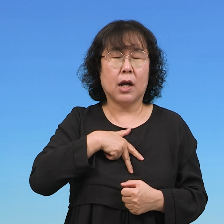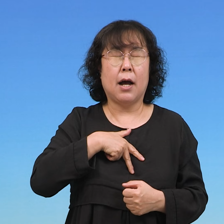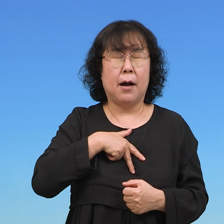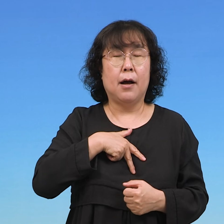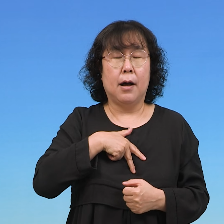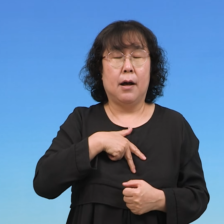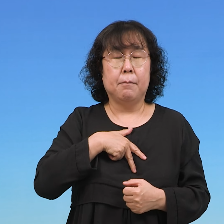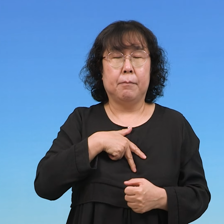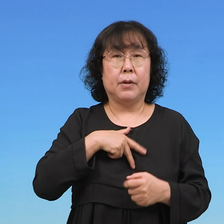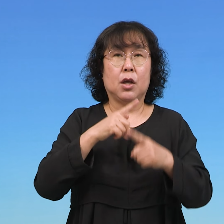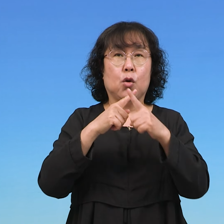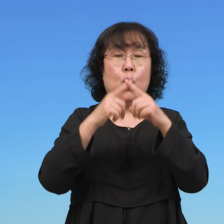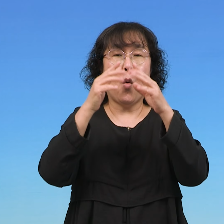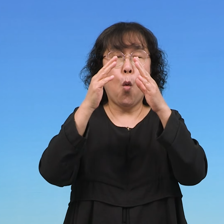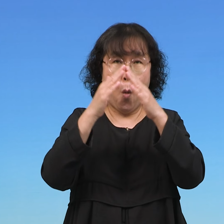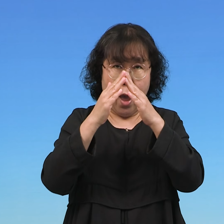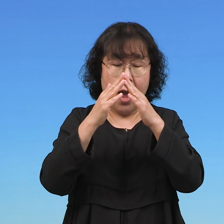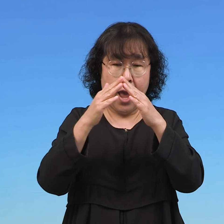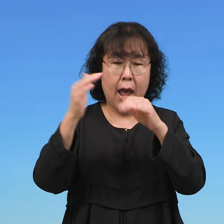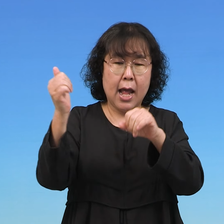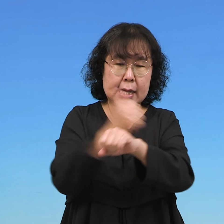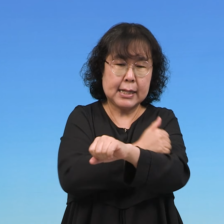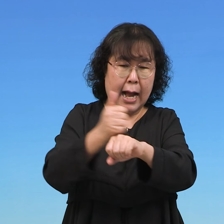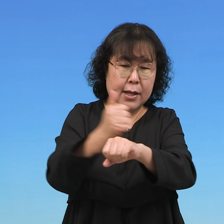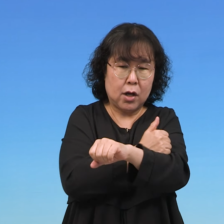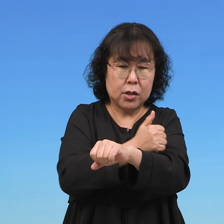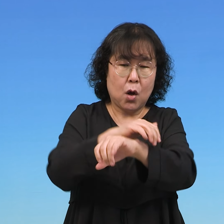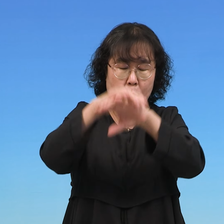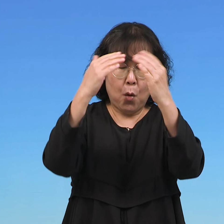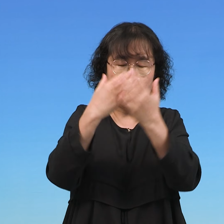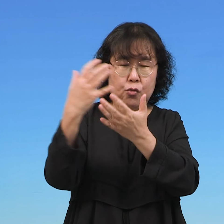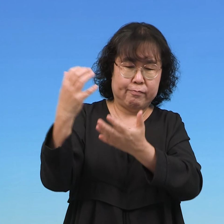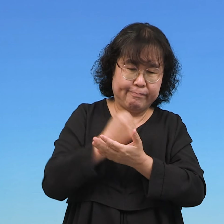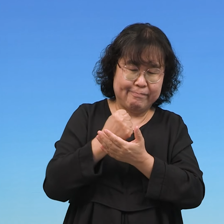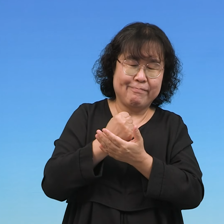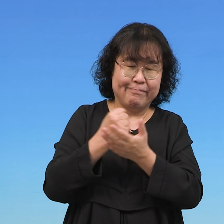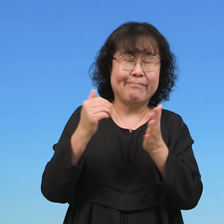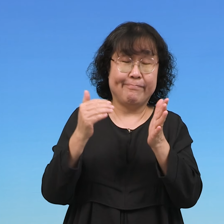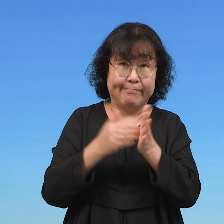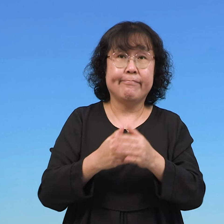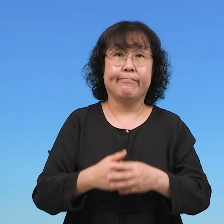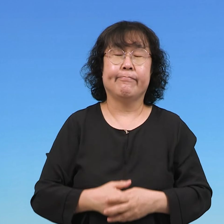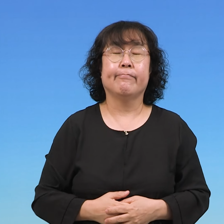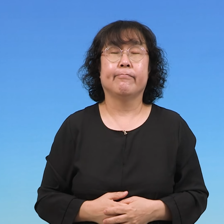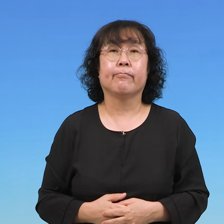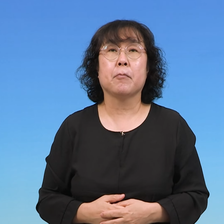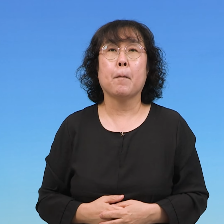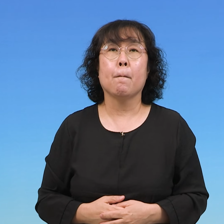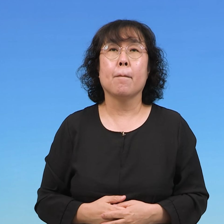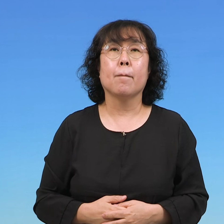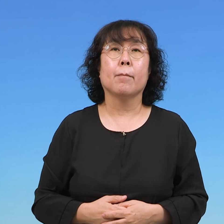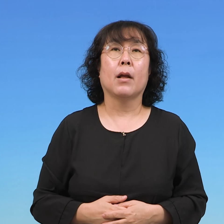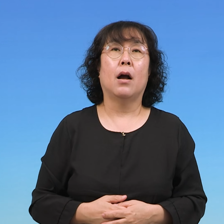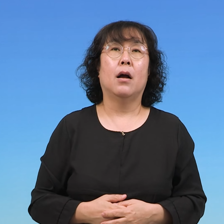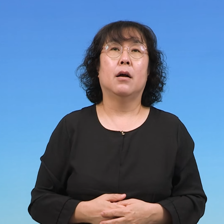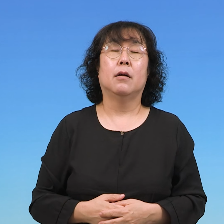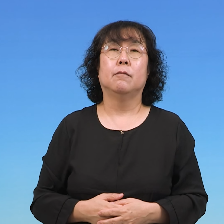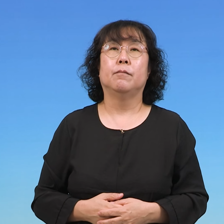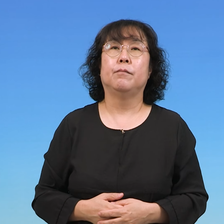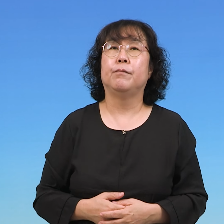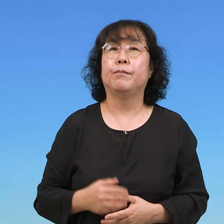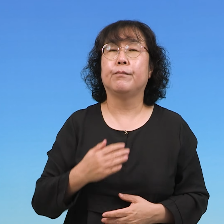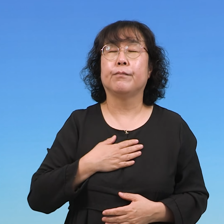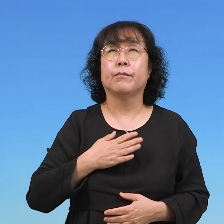다녔으면 절대로 생겨나지 않을 것들을 교회에서 제가 다 얻었고요. 그리고 이제 23살